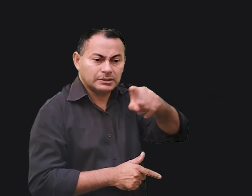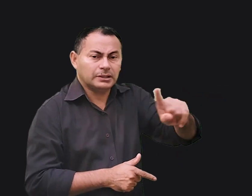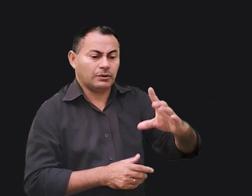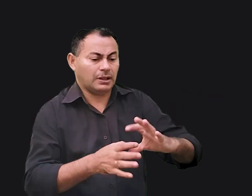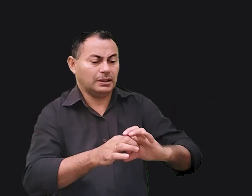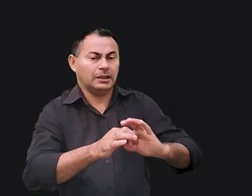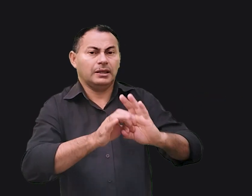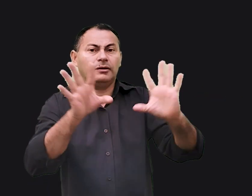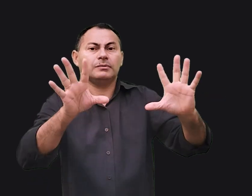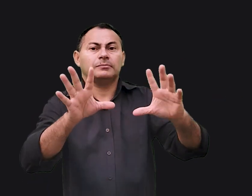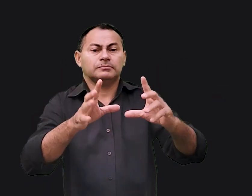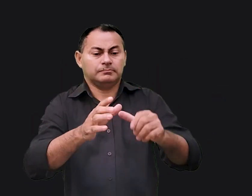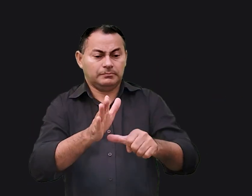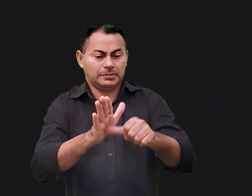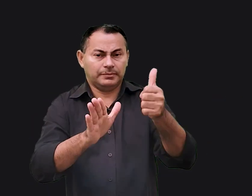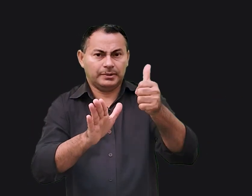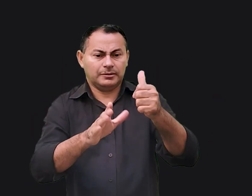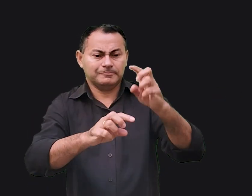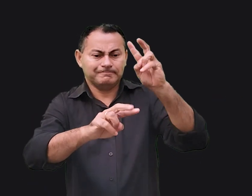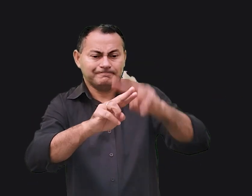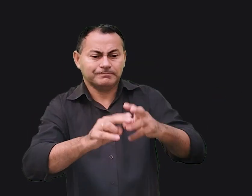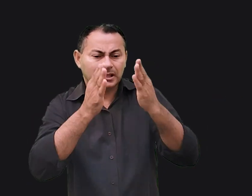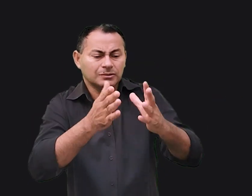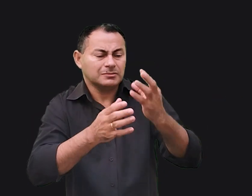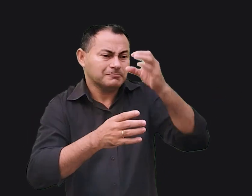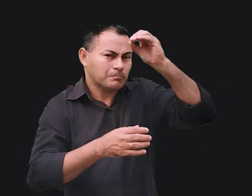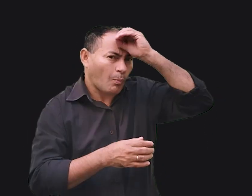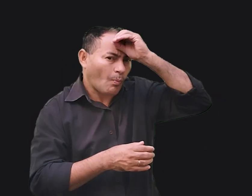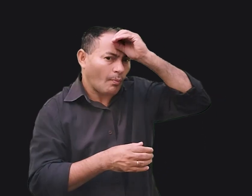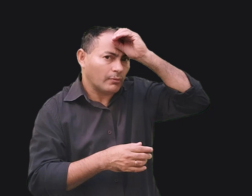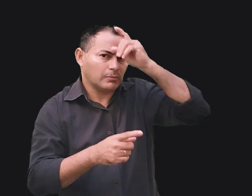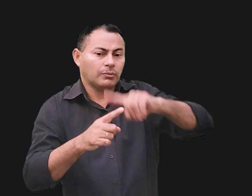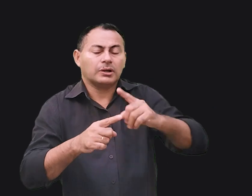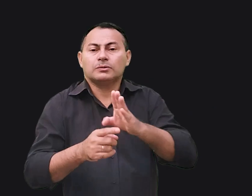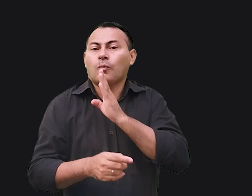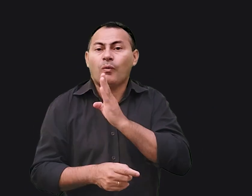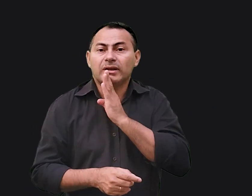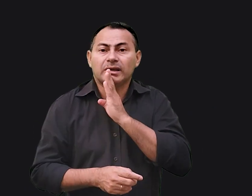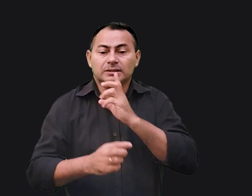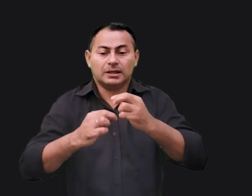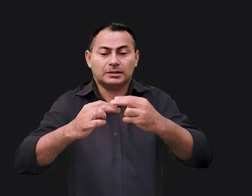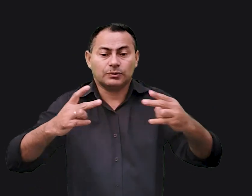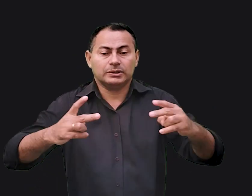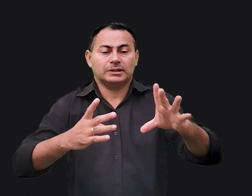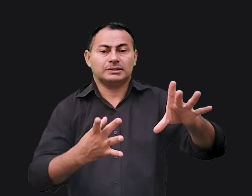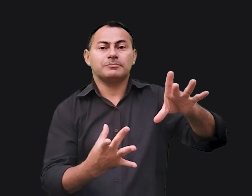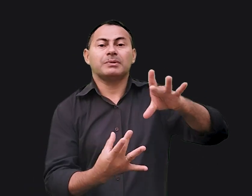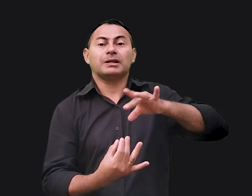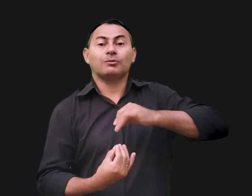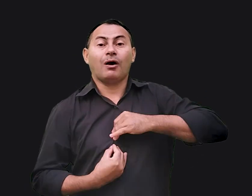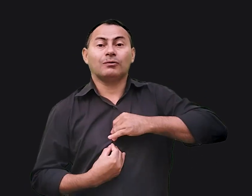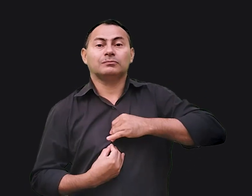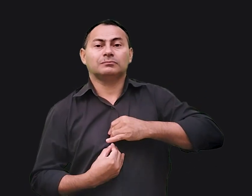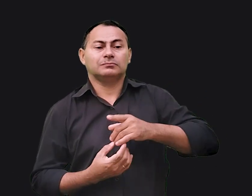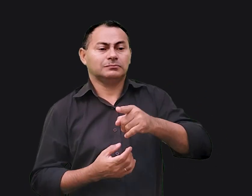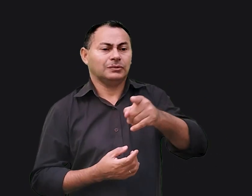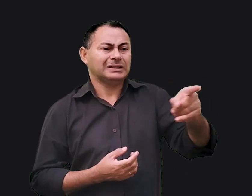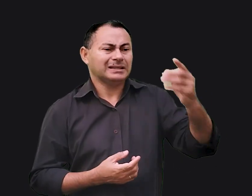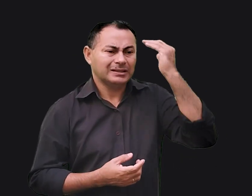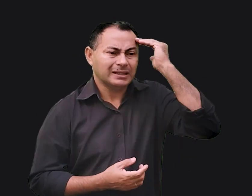são livres. Estão primeiramente presos à sua ignorância porque não conhecem as coisas espirituais. Vocês não